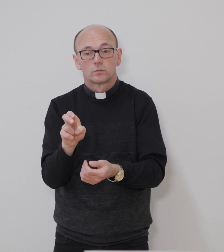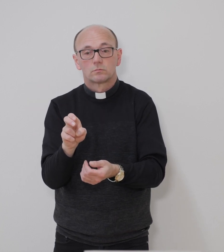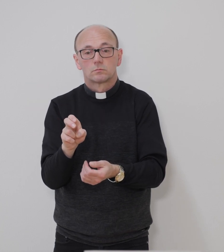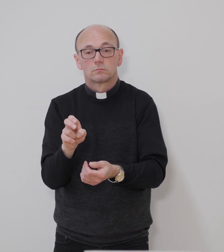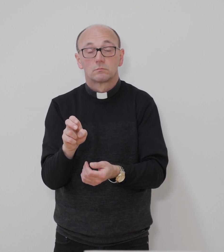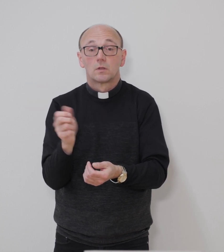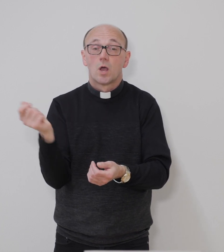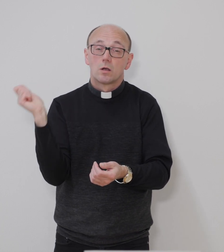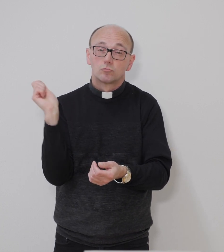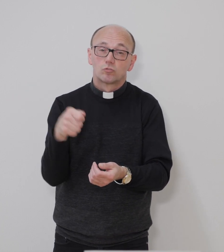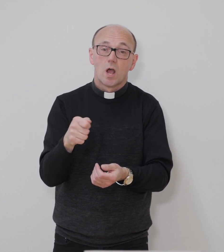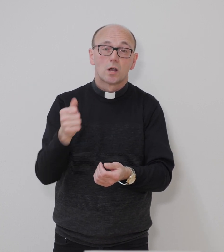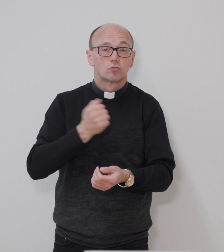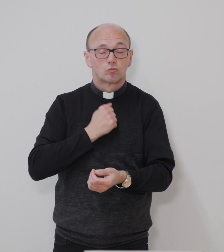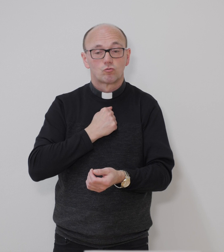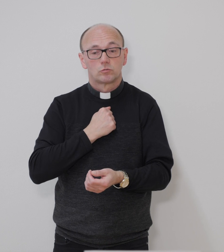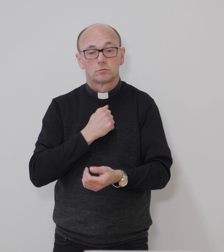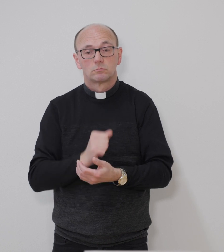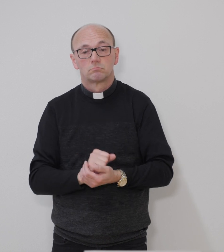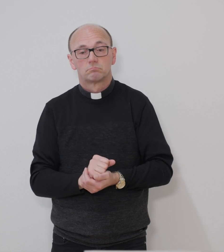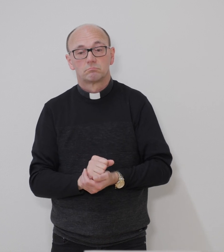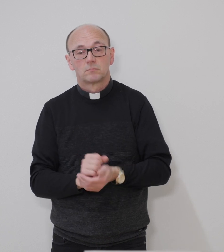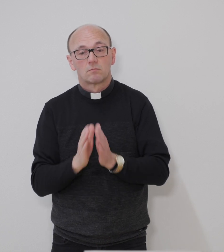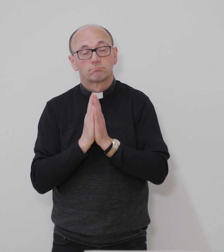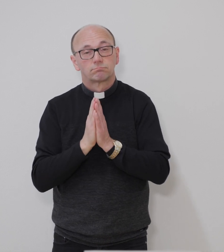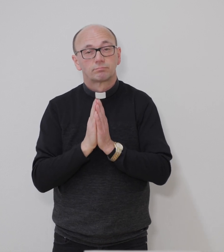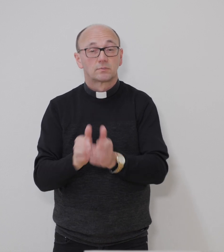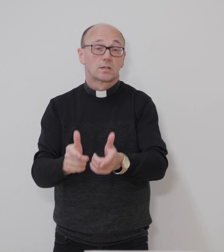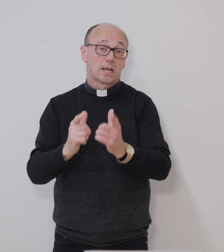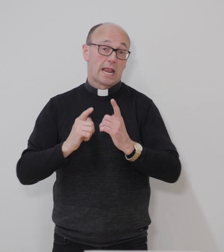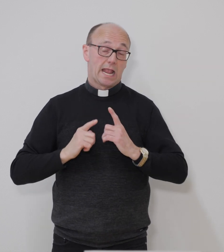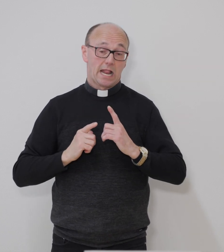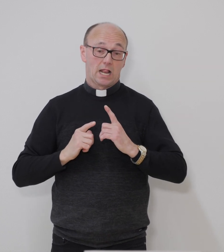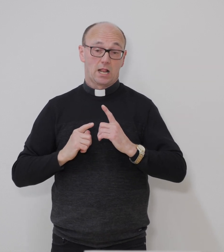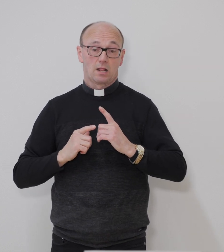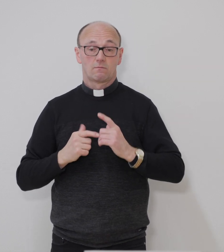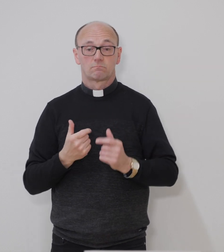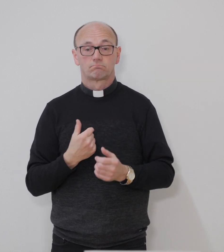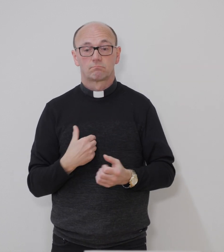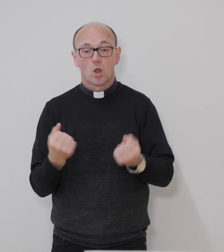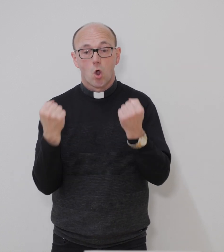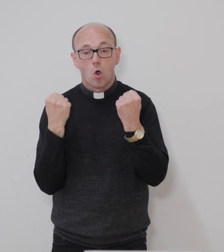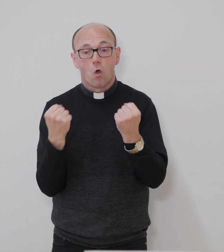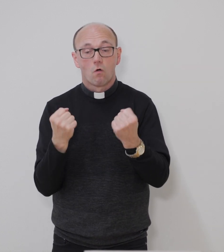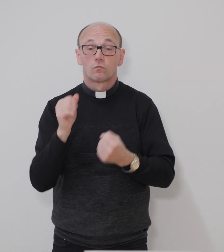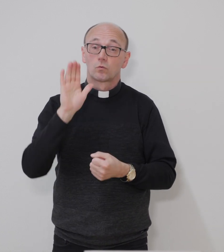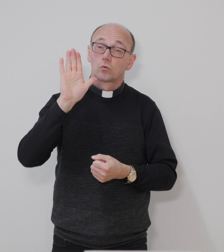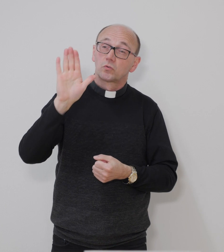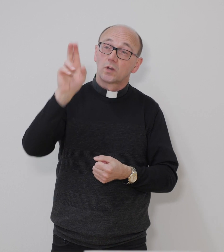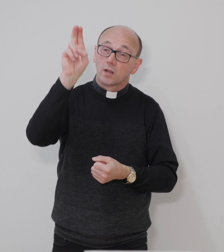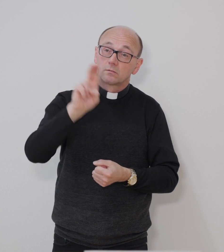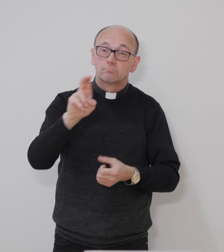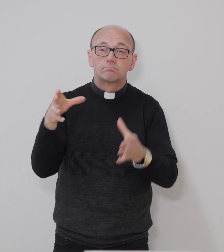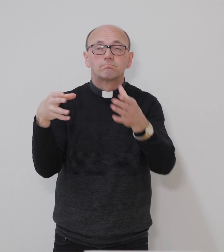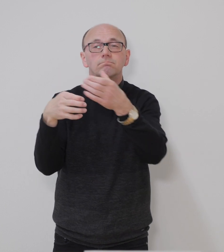nicht verzagen und hoffen, dass dein Kreuz mich